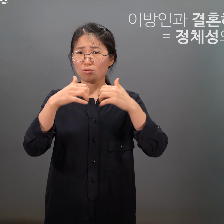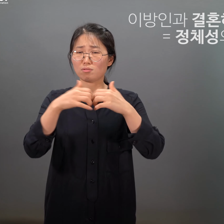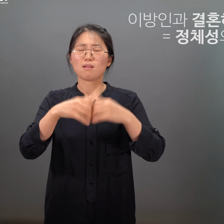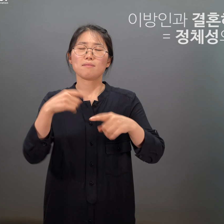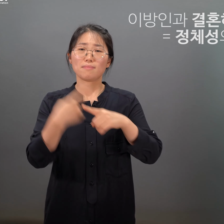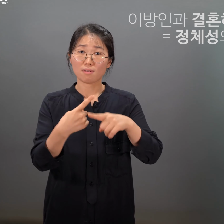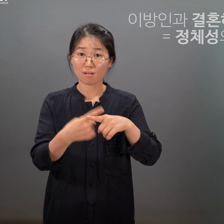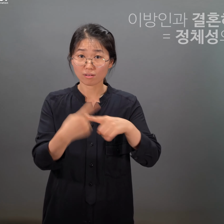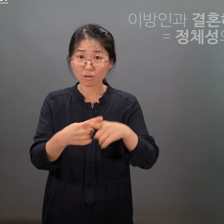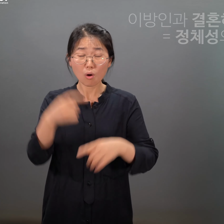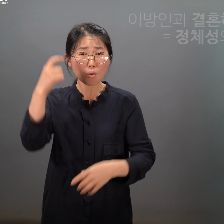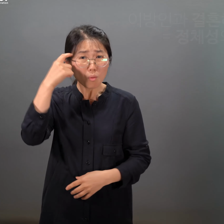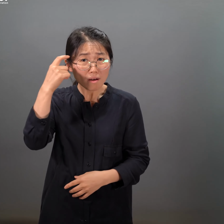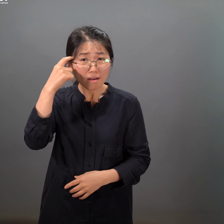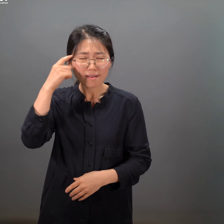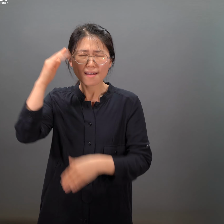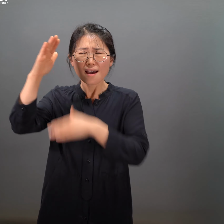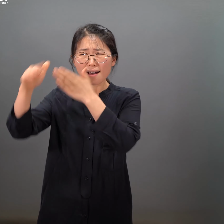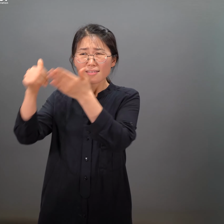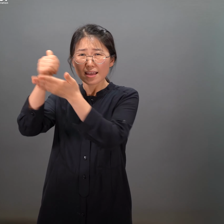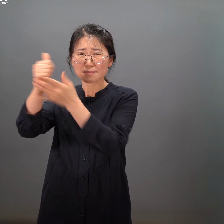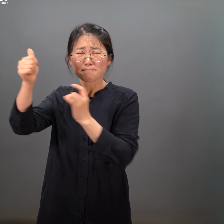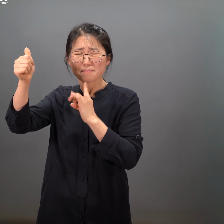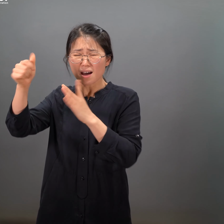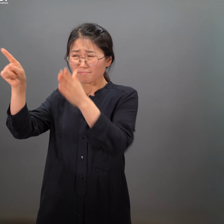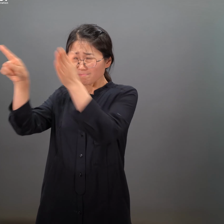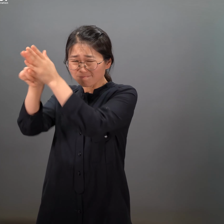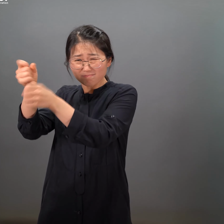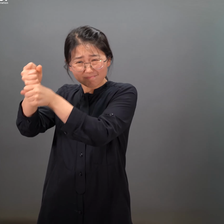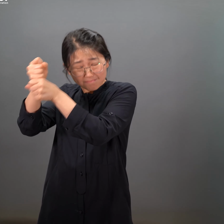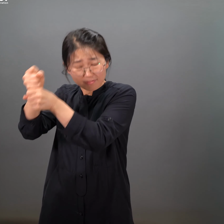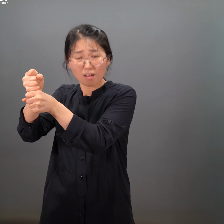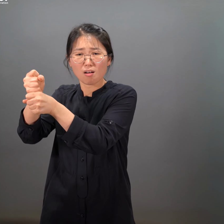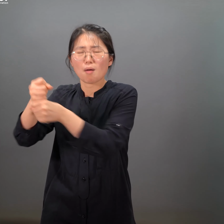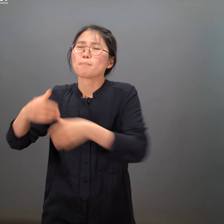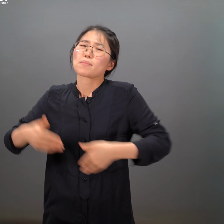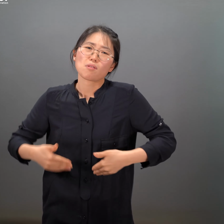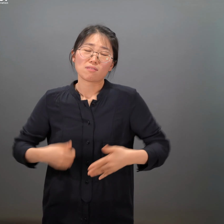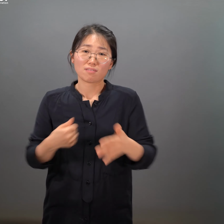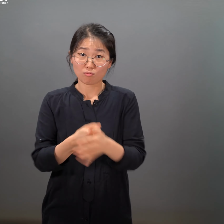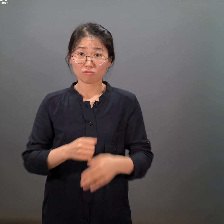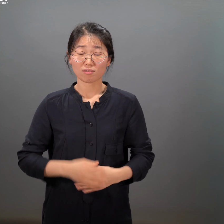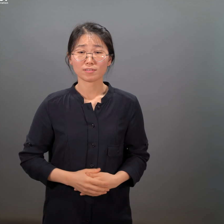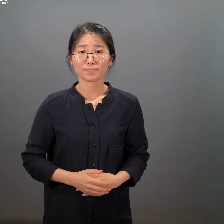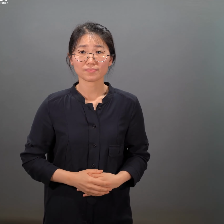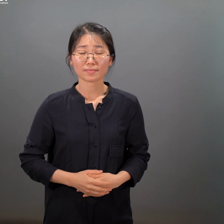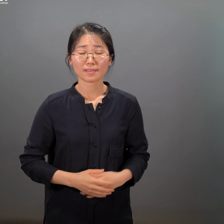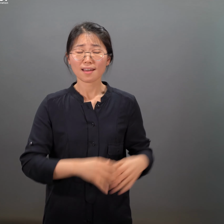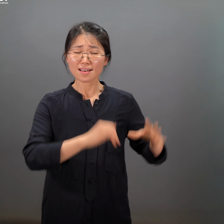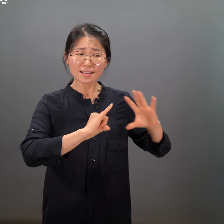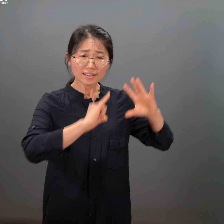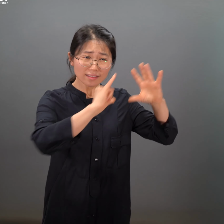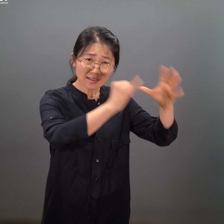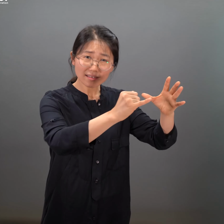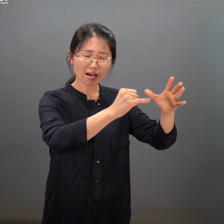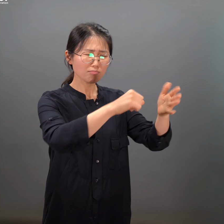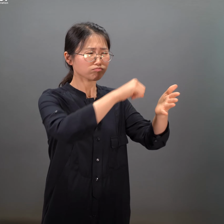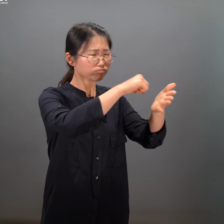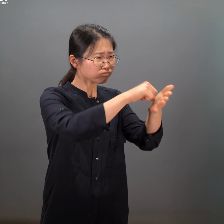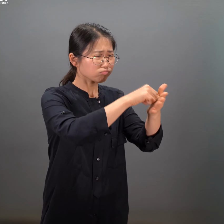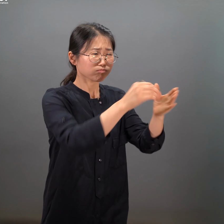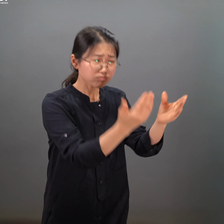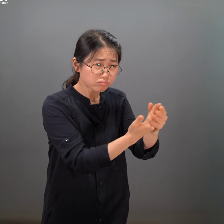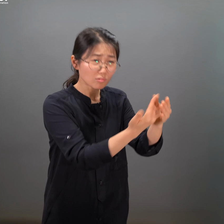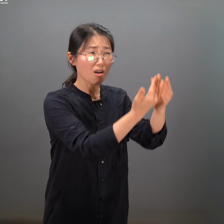전쟁이었습니다. 하나님을 향한 신앙의 결단을 요구하는 전쟁 말입니다. 물질 문명의 화려함은 늘